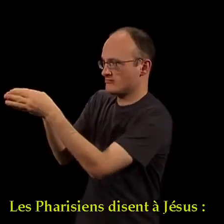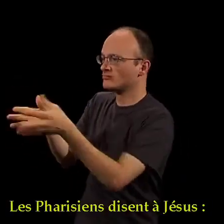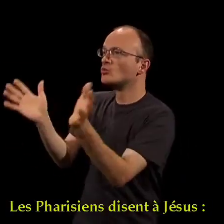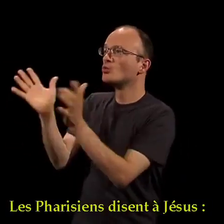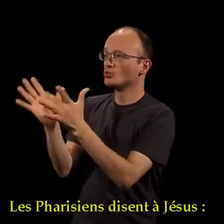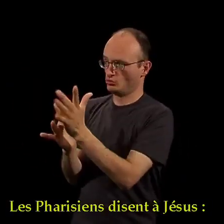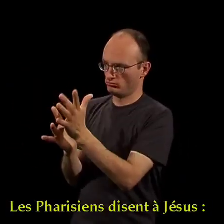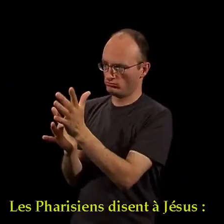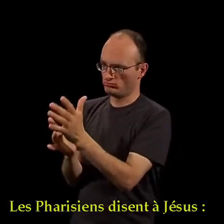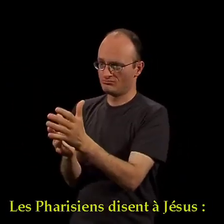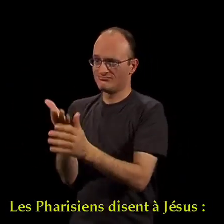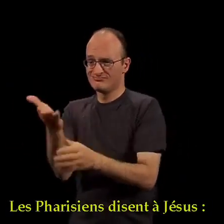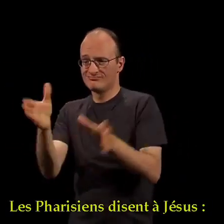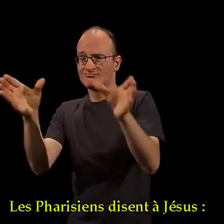Les pharisiens disent à Jésus: